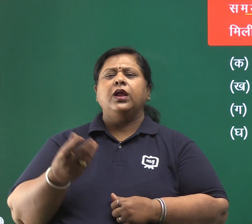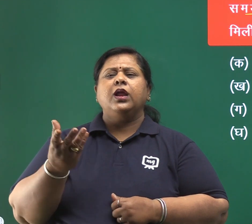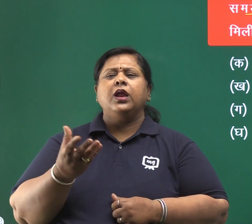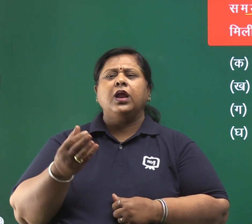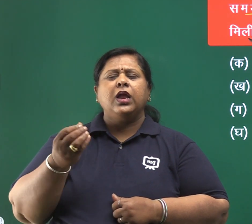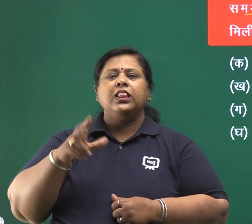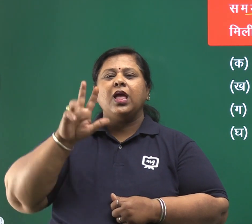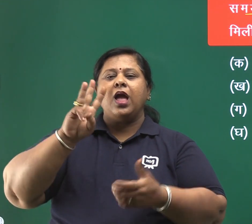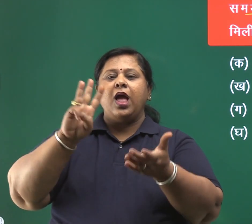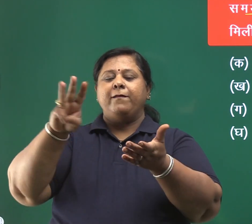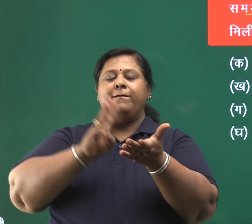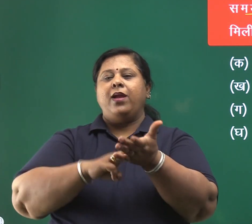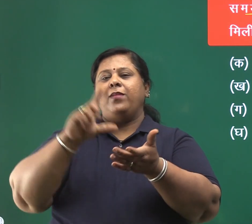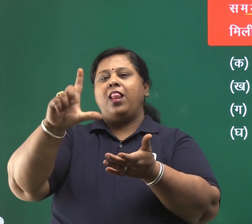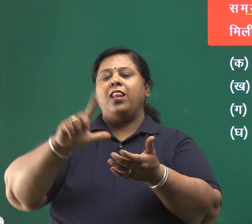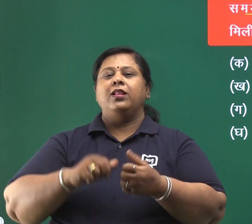कितने मिलीलीटर